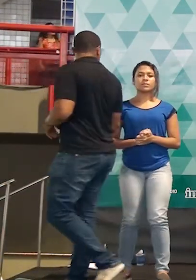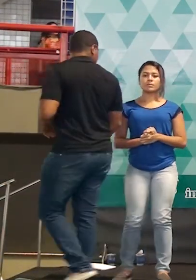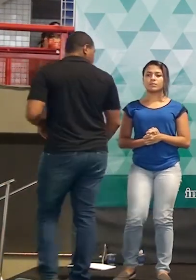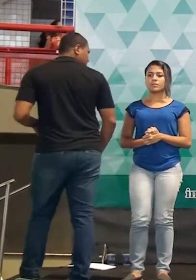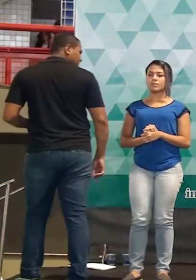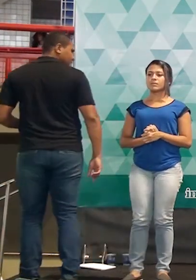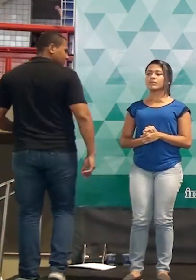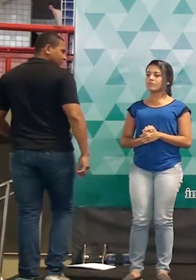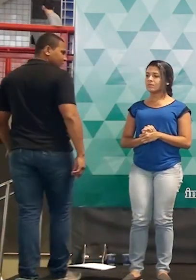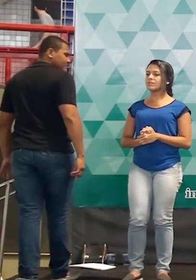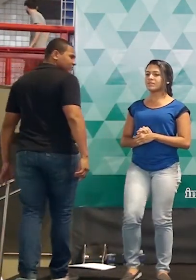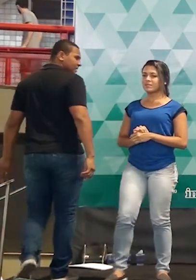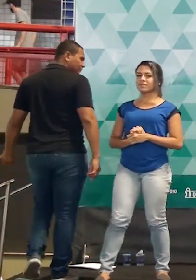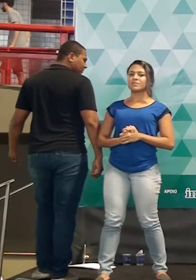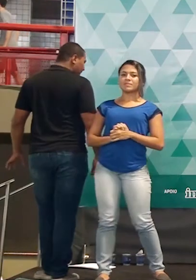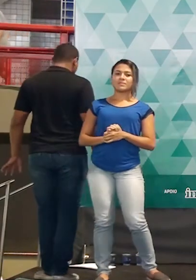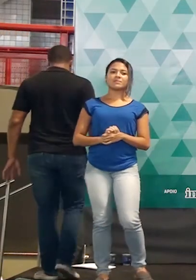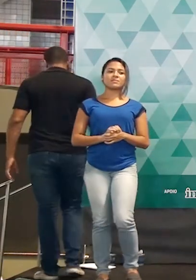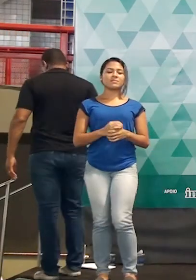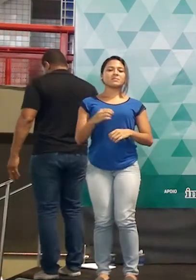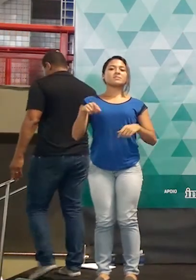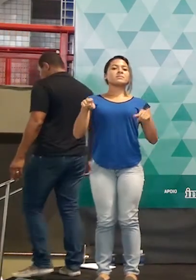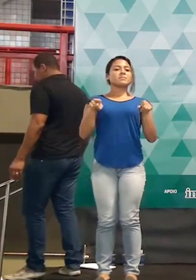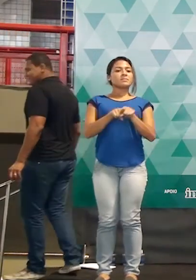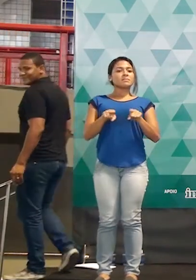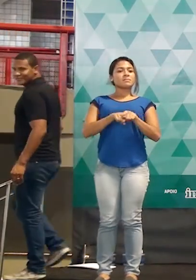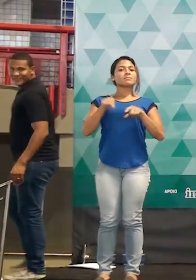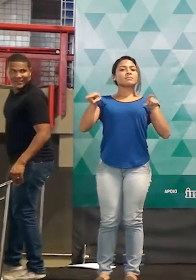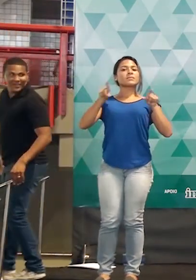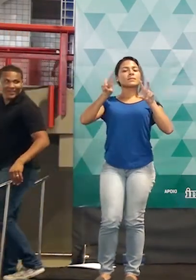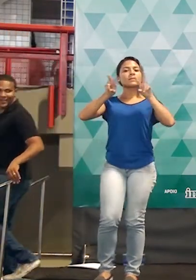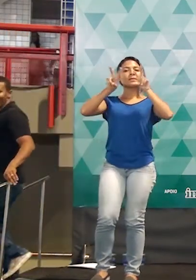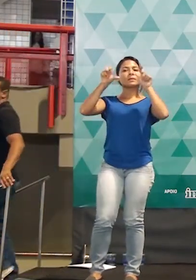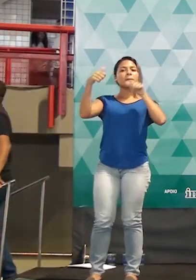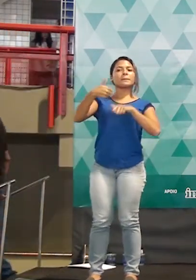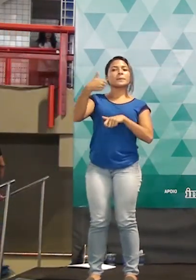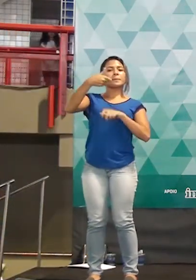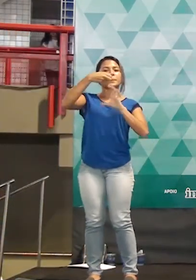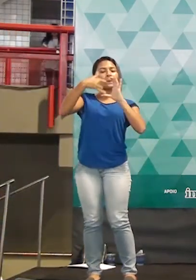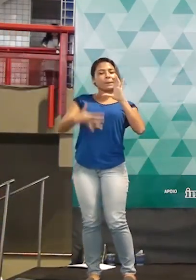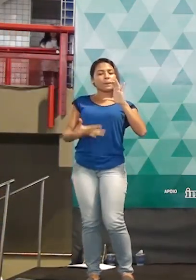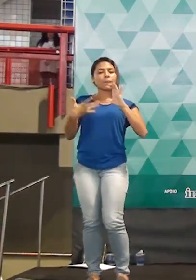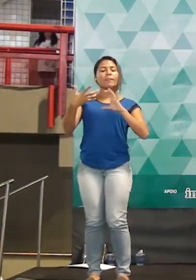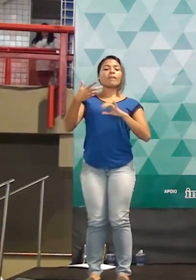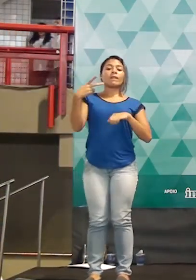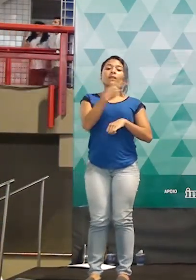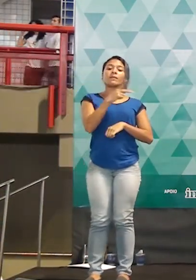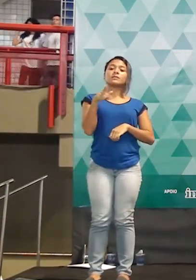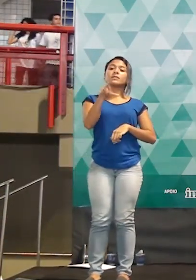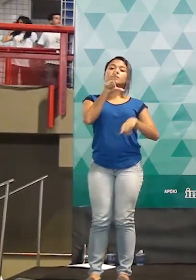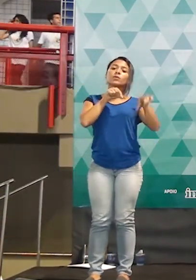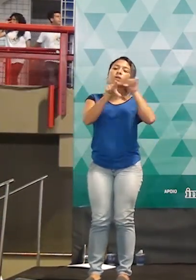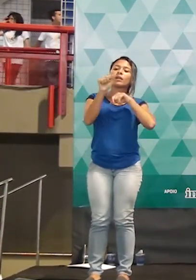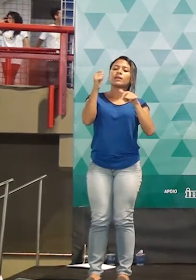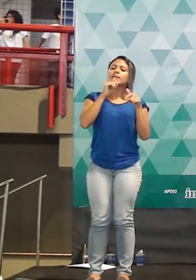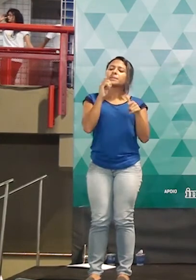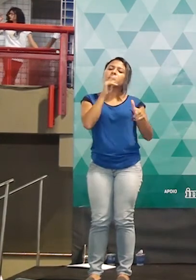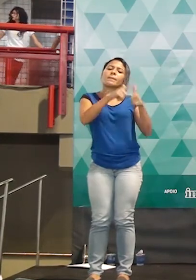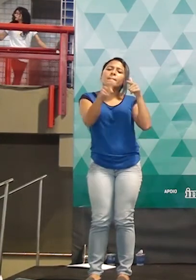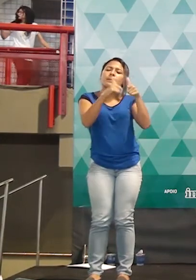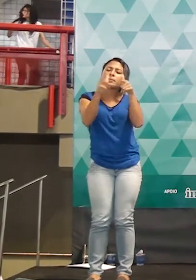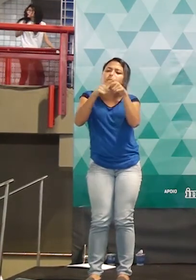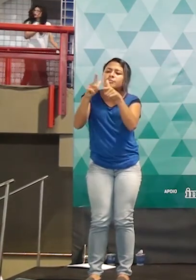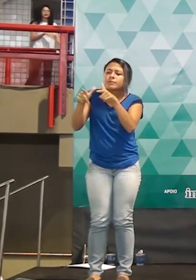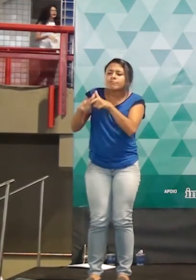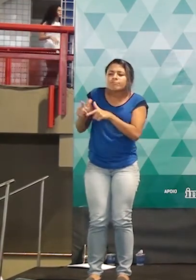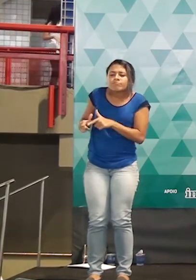que a gente vive no Brasil. Então é a primeira característica. Eles vão escolher de todos os problemas que há,